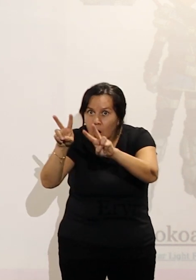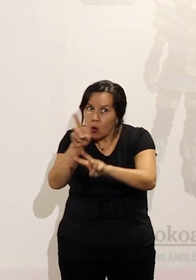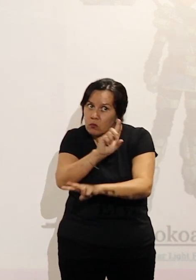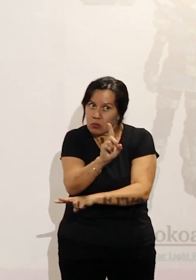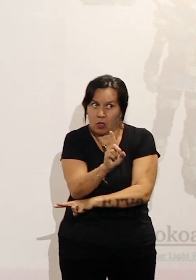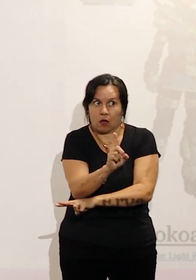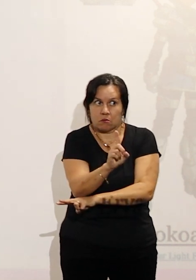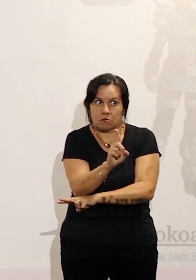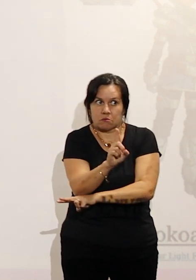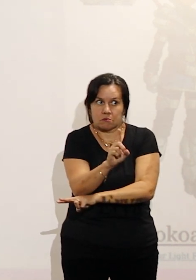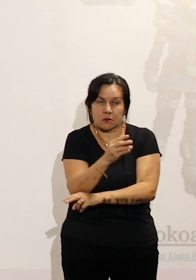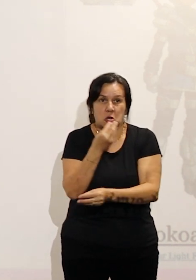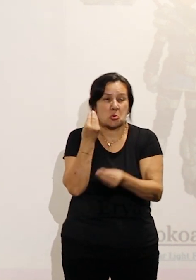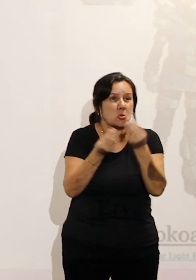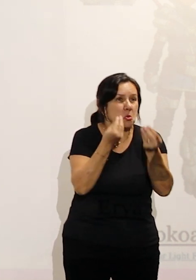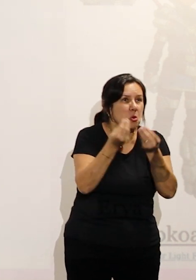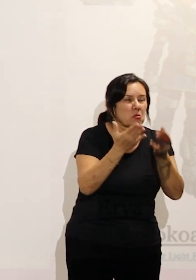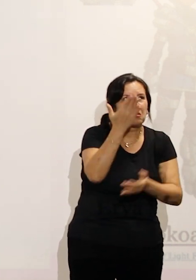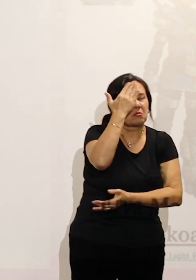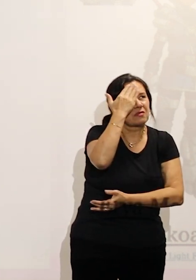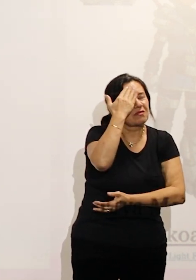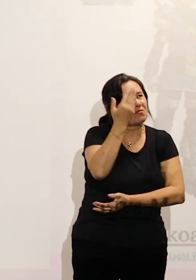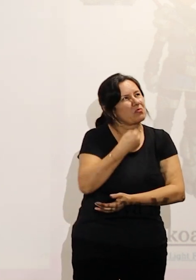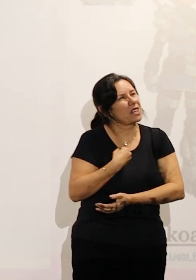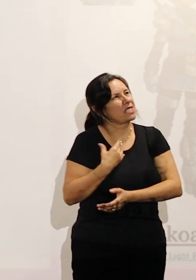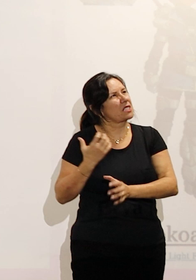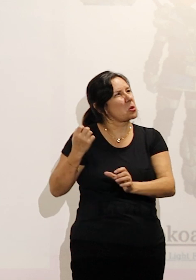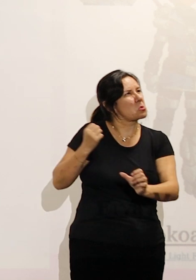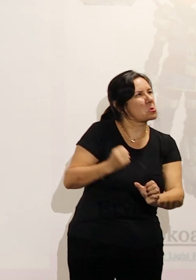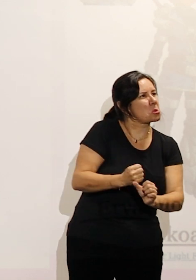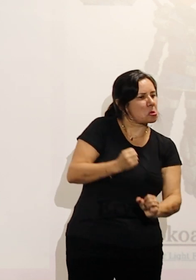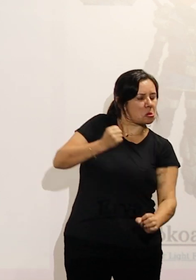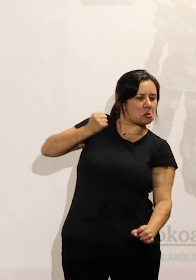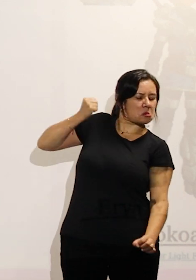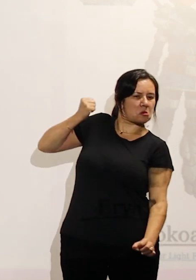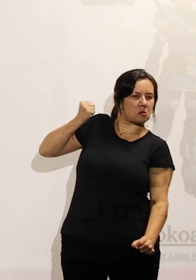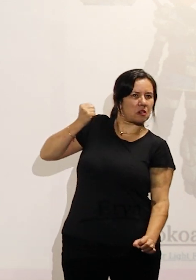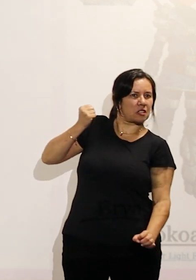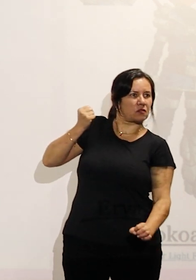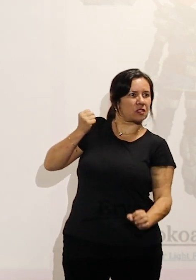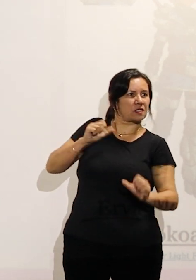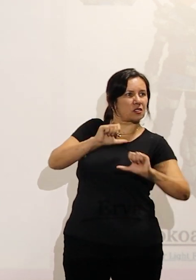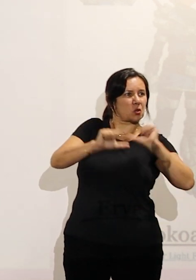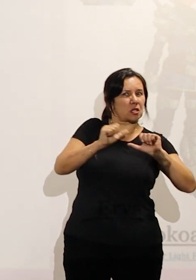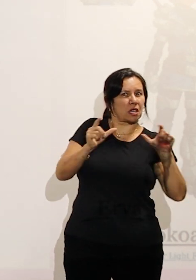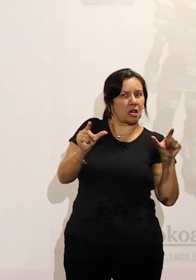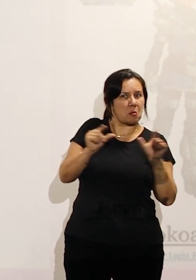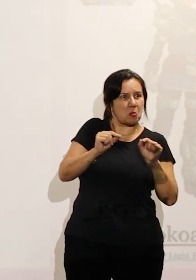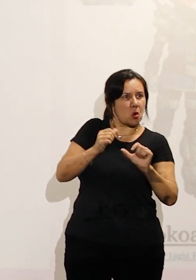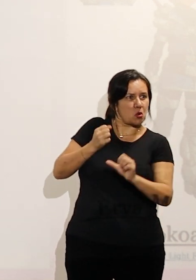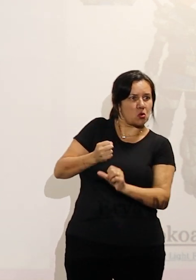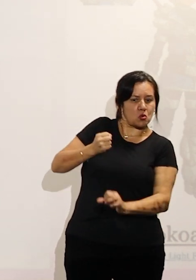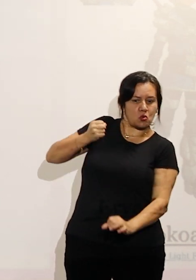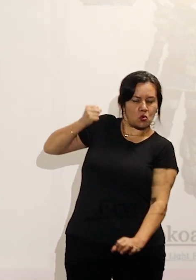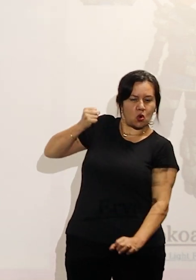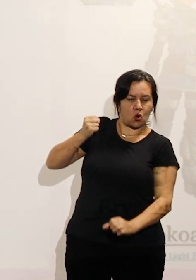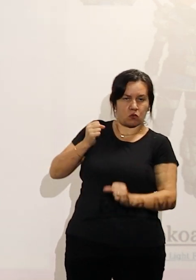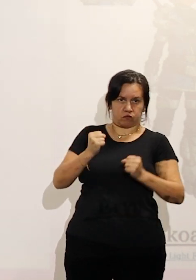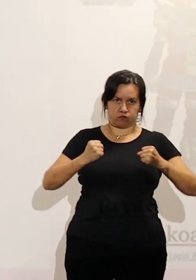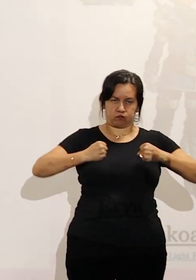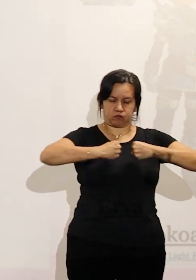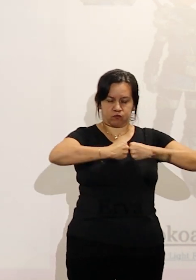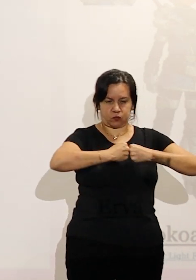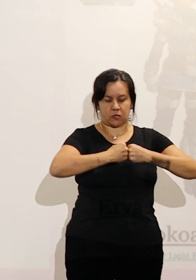E como é que eu pensei nisso? Imaginei uma armadura de corpo inteiro que você só troca alguns componentes, que melhora a defesa, que melhora,